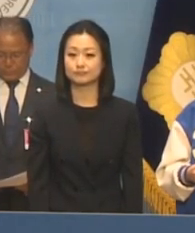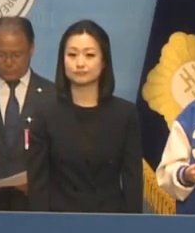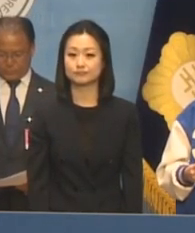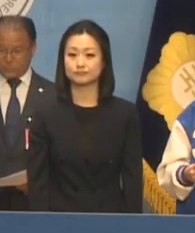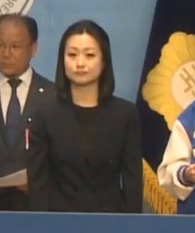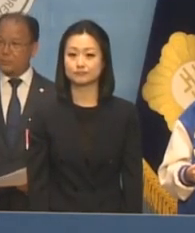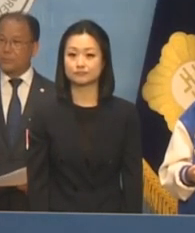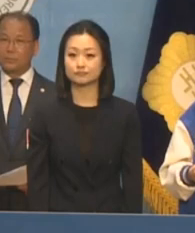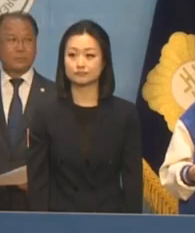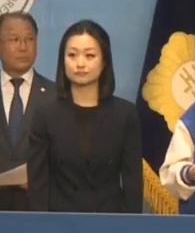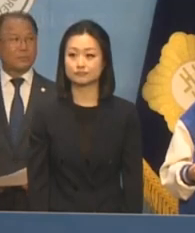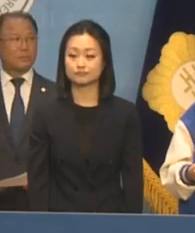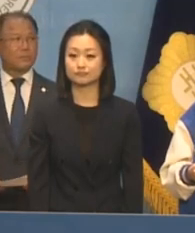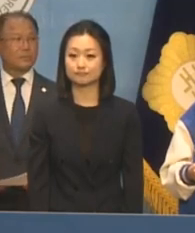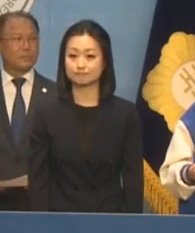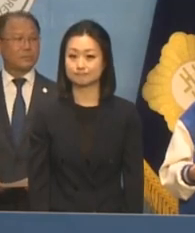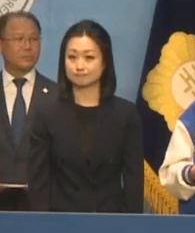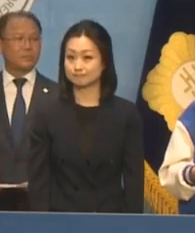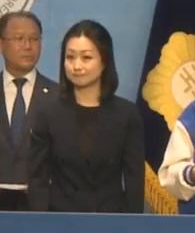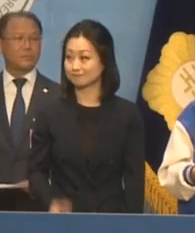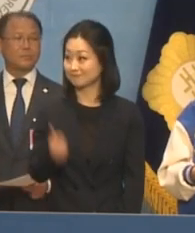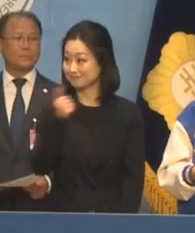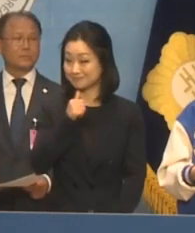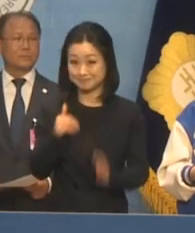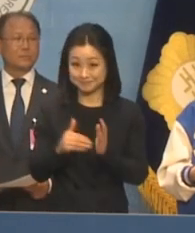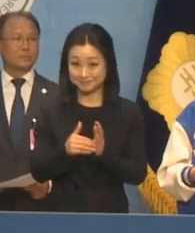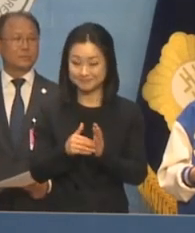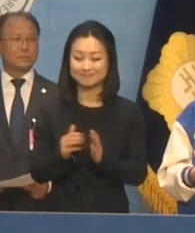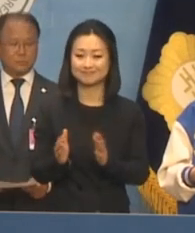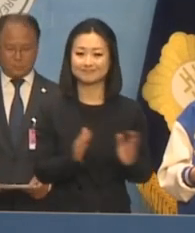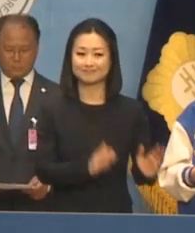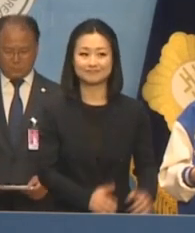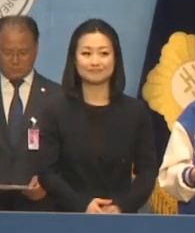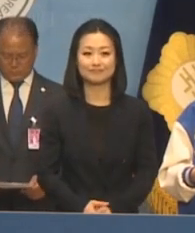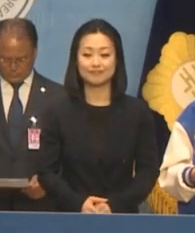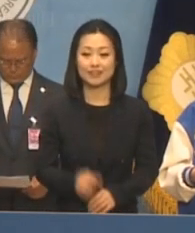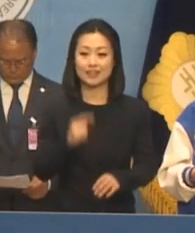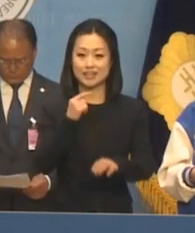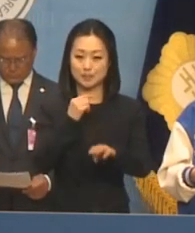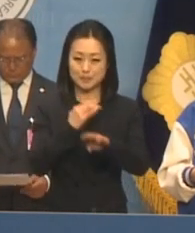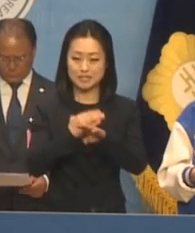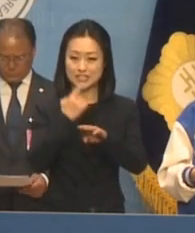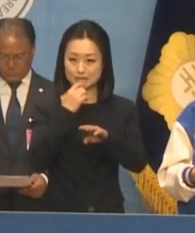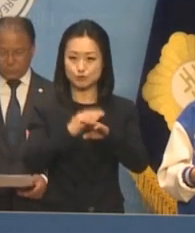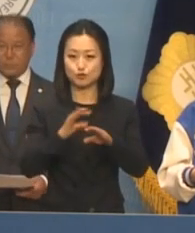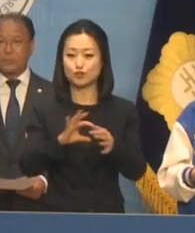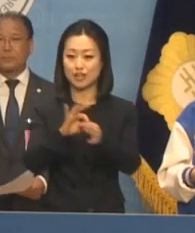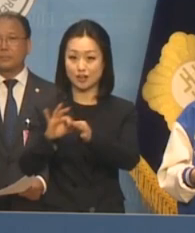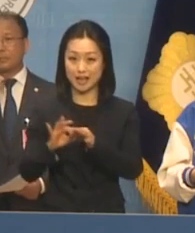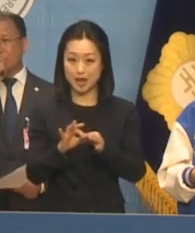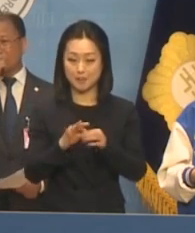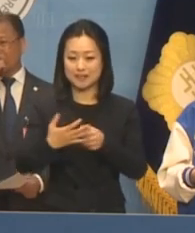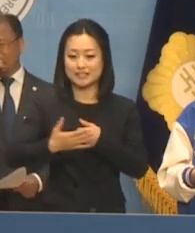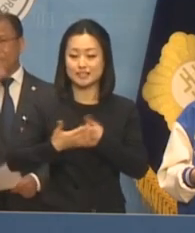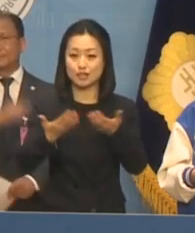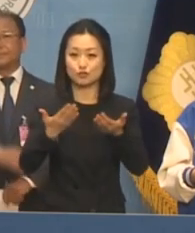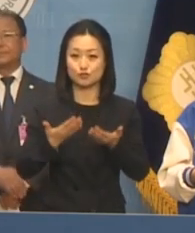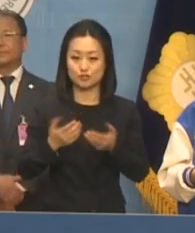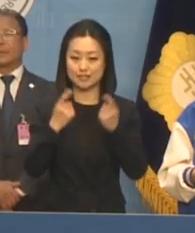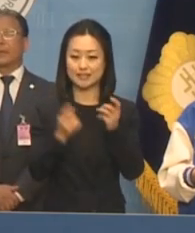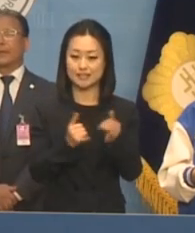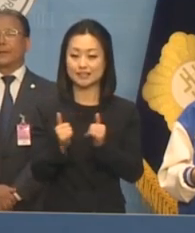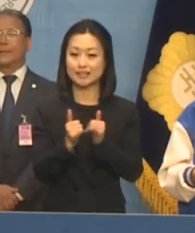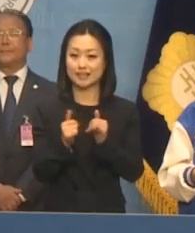어 없죠네 또 빠지 현장에서 더불어민주 연합을 지지해 주시는 소상공인분들 참여해